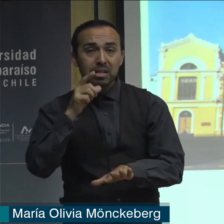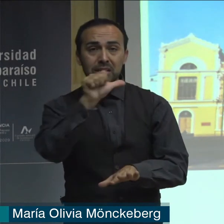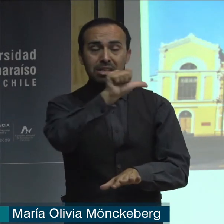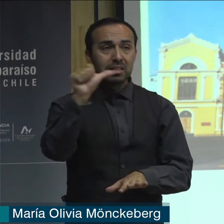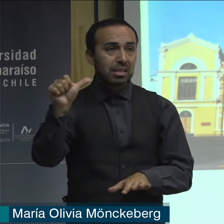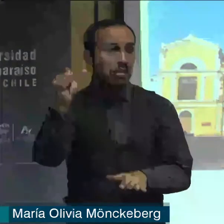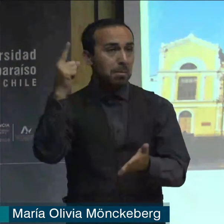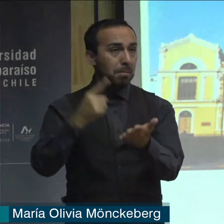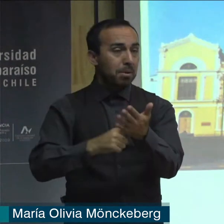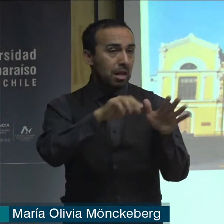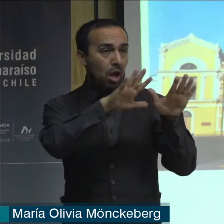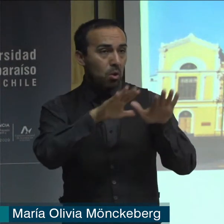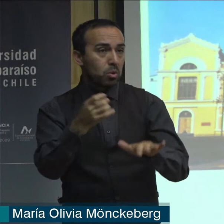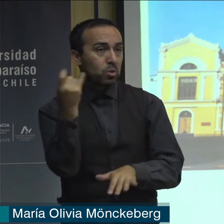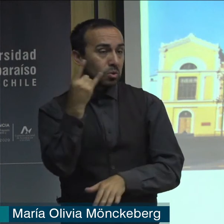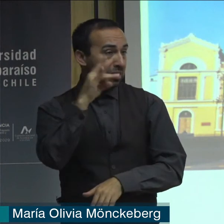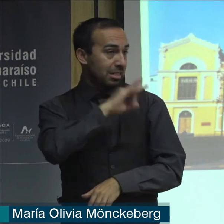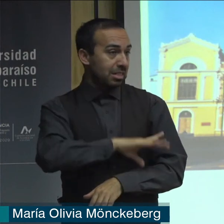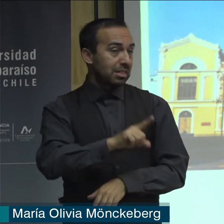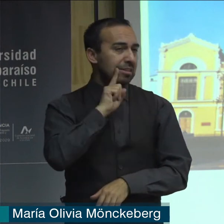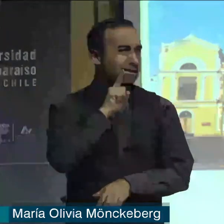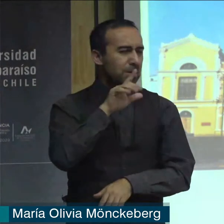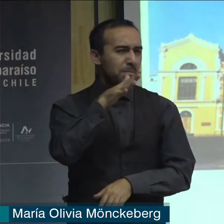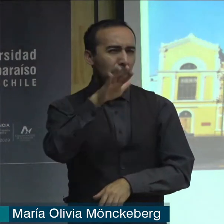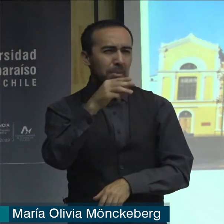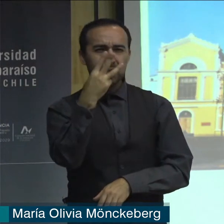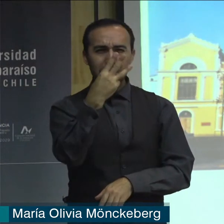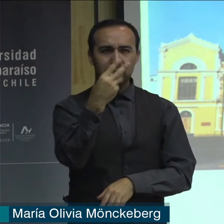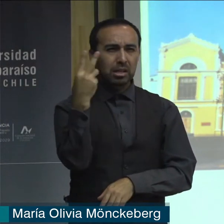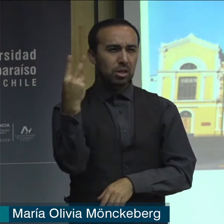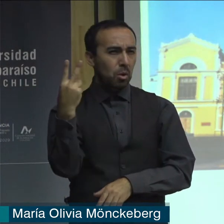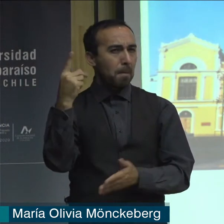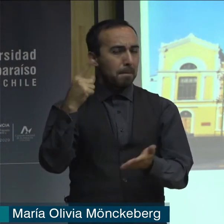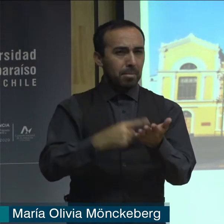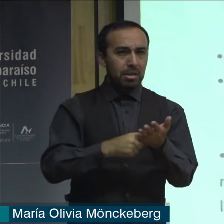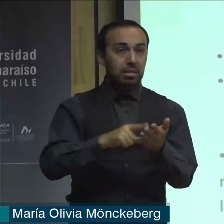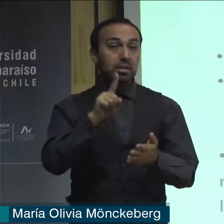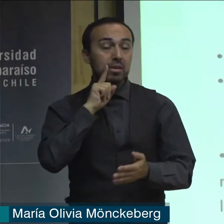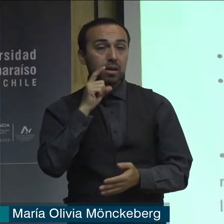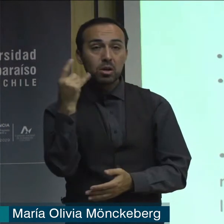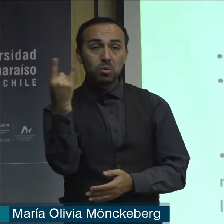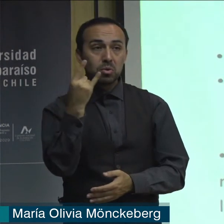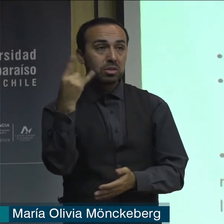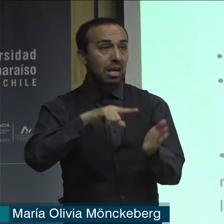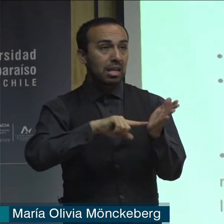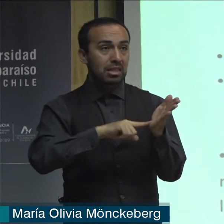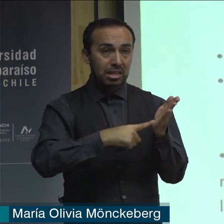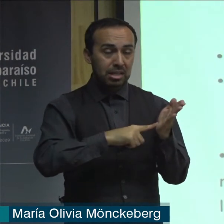universidad de chile y la algo más de 32.000 tenía la Universidad Técnica